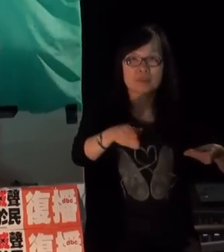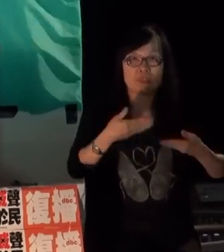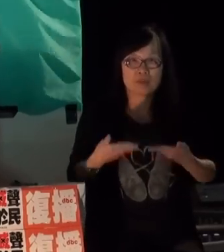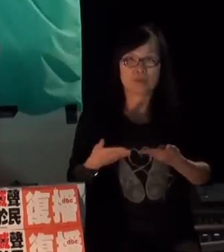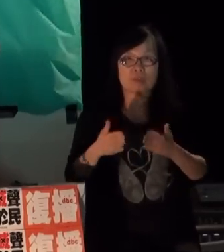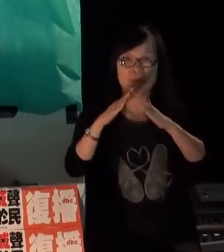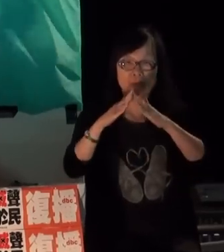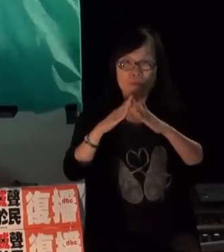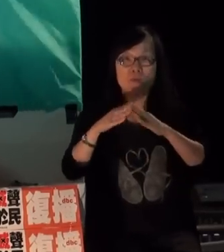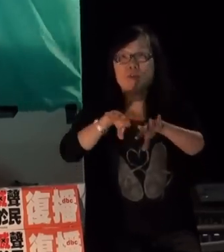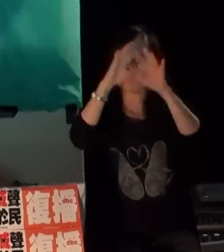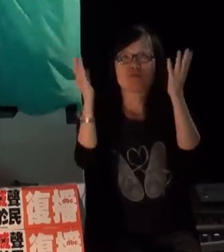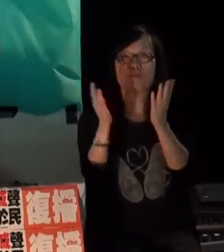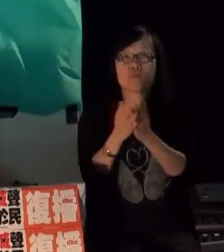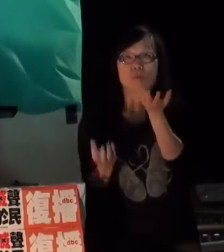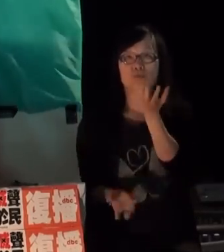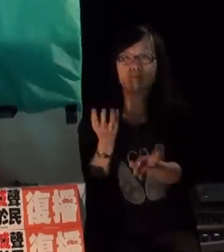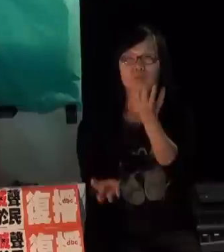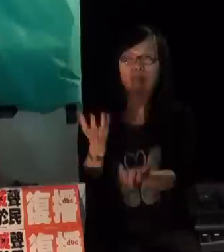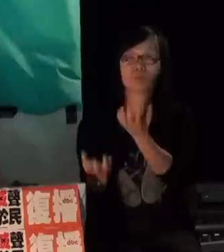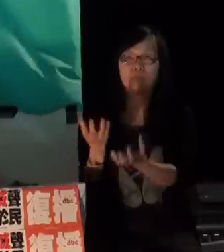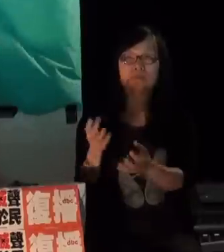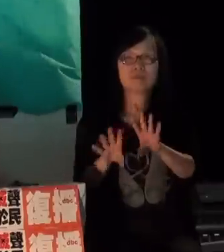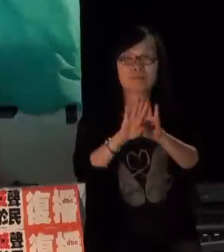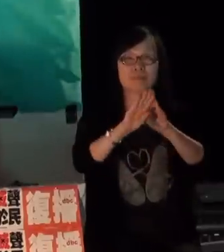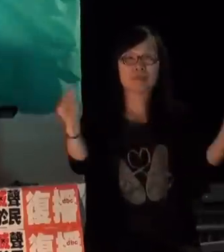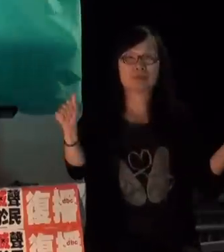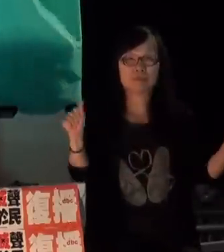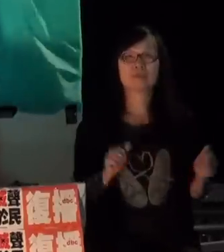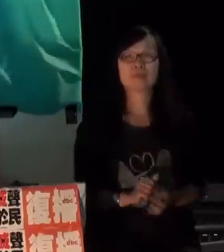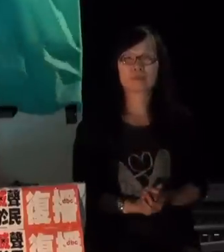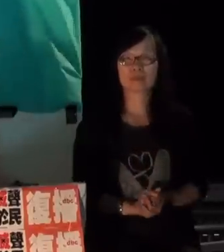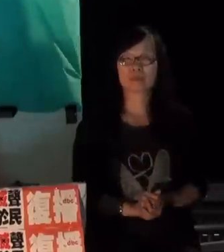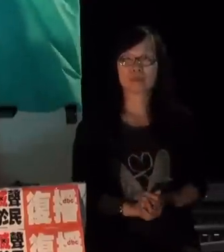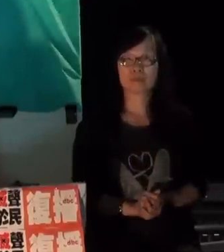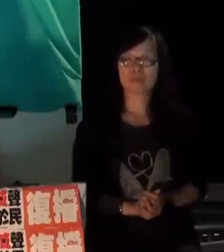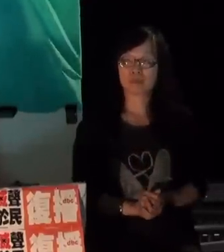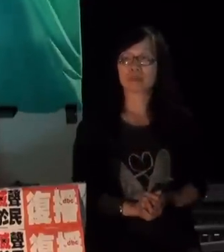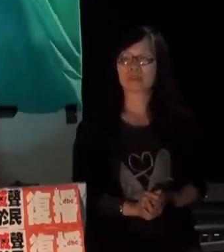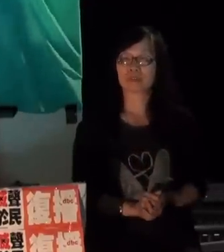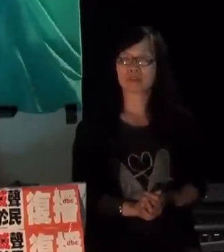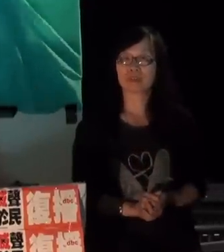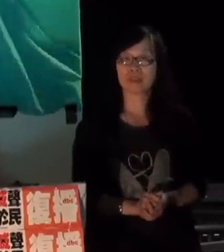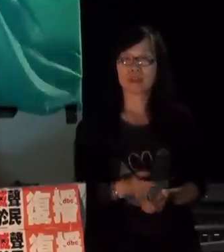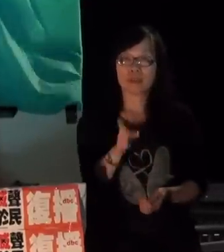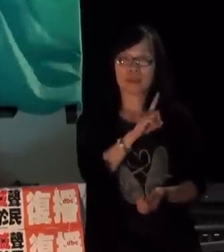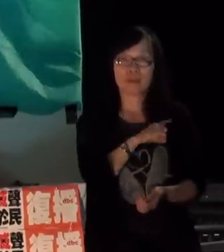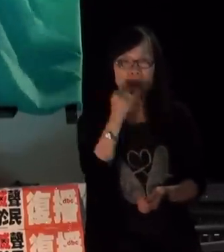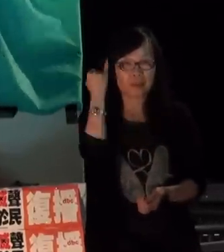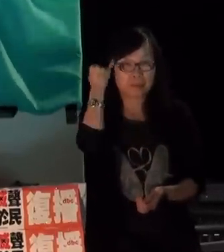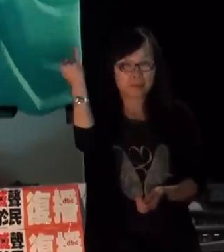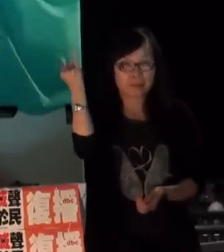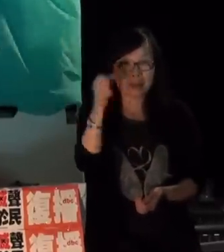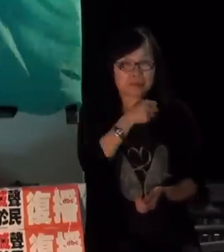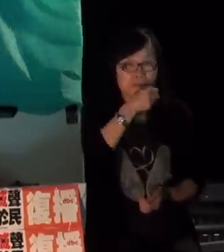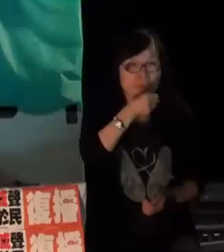間屋 全部燒曬， 一把火 毀屍滅跡，乜都冇剩。 咁點搞呢？所以我自己都唔明點解啲傳